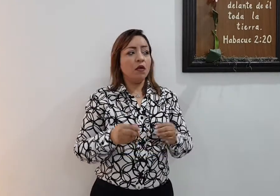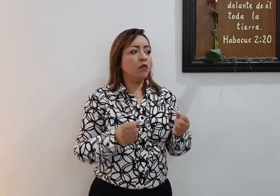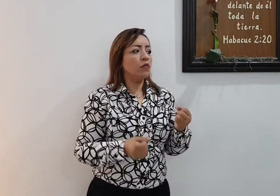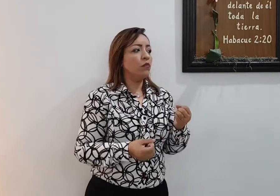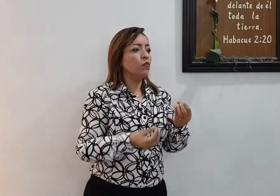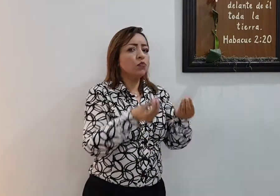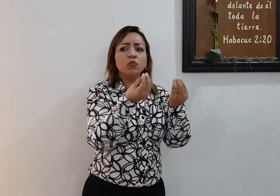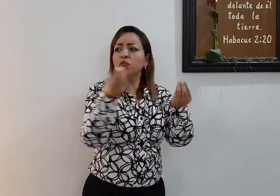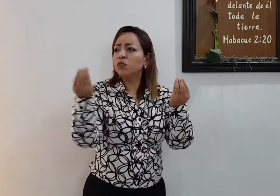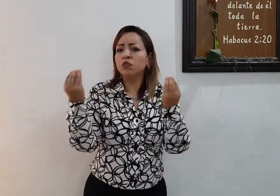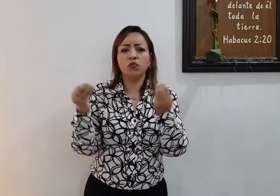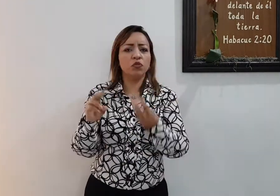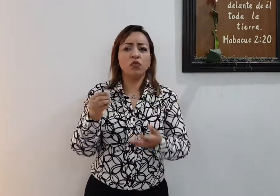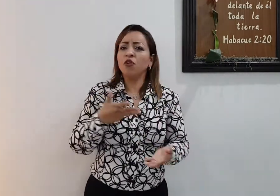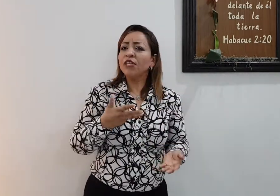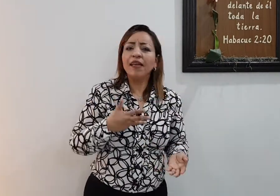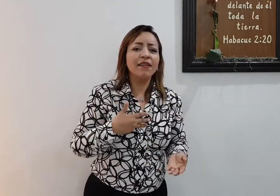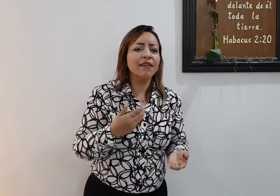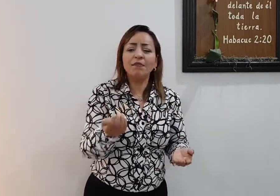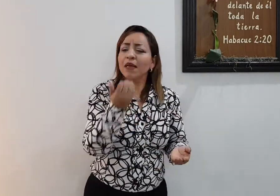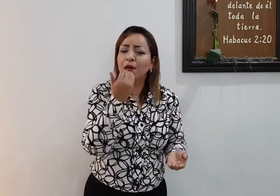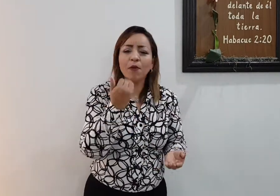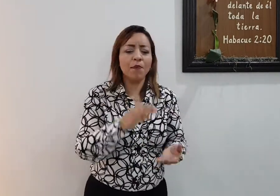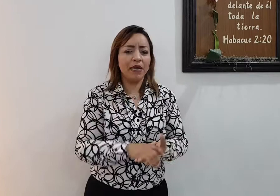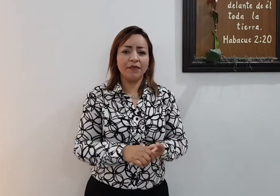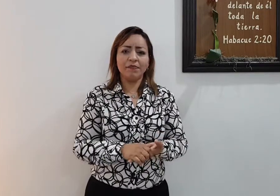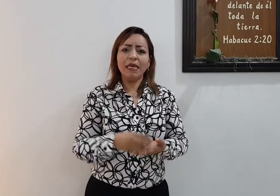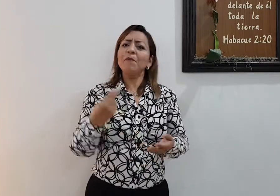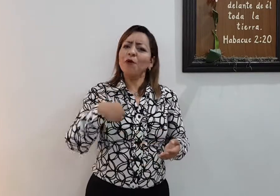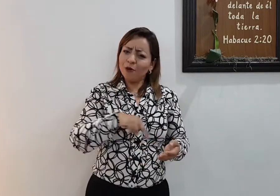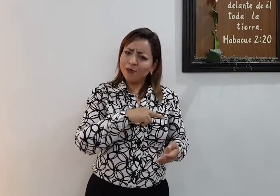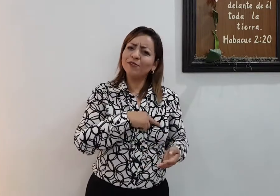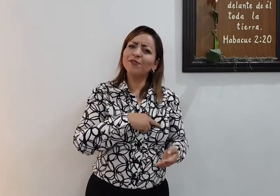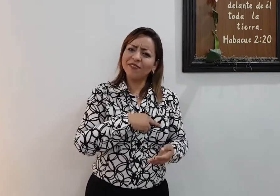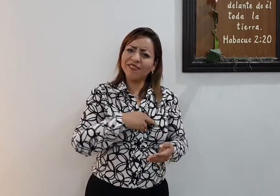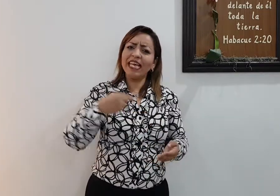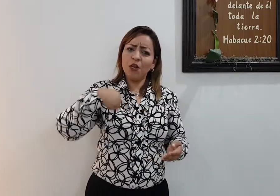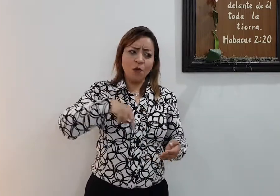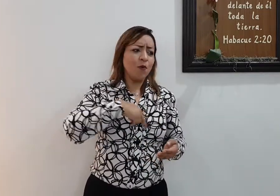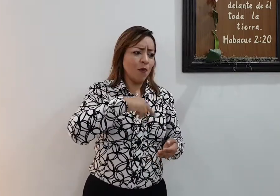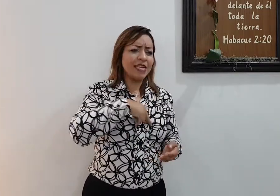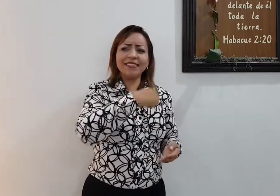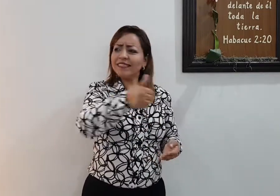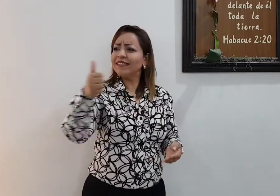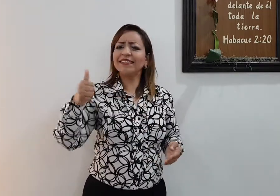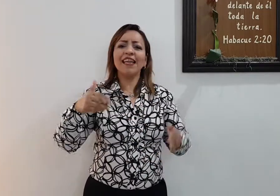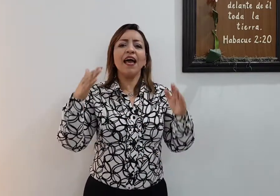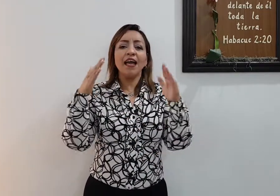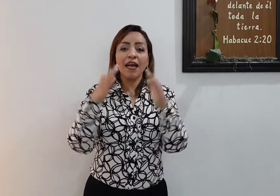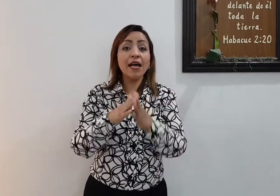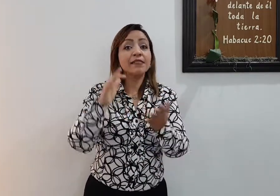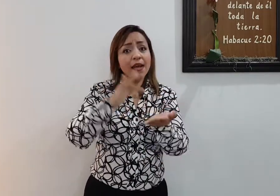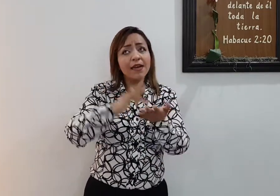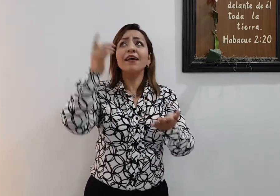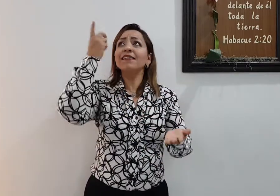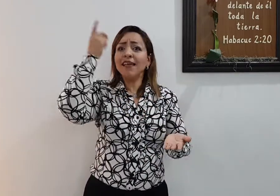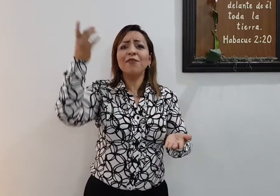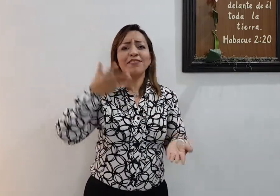ya. Imagínense, ¿cómo no decirle gracias, Padre? Porque esa es comida en abundancia, hermano. Si usted está tirando comida porque se le